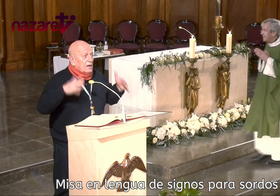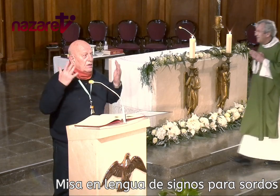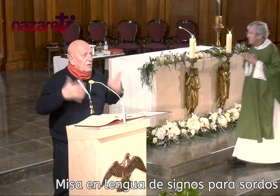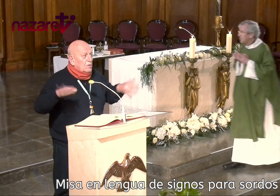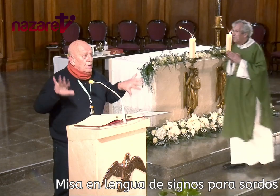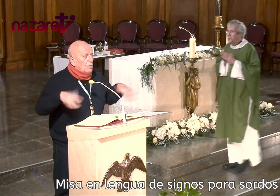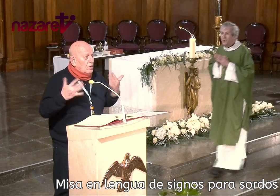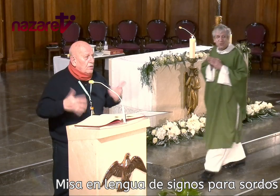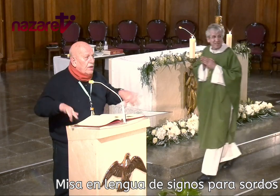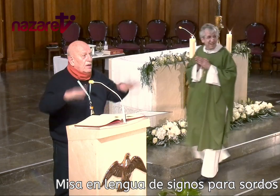y